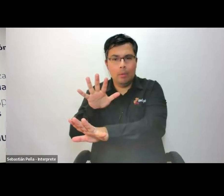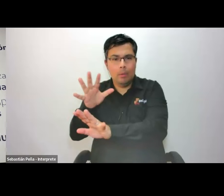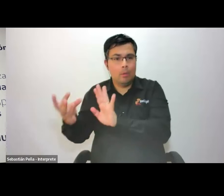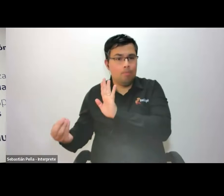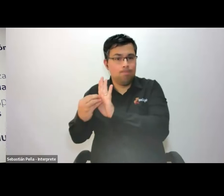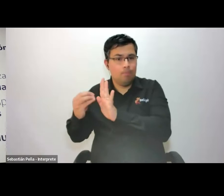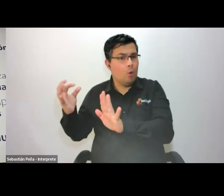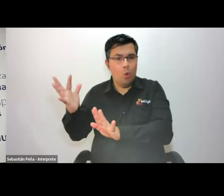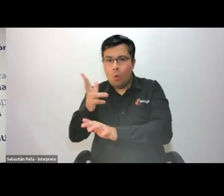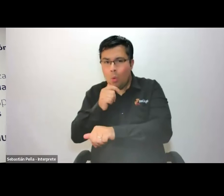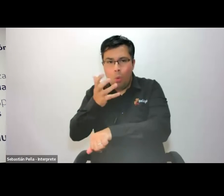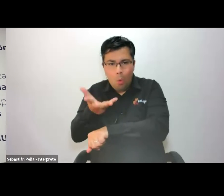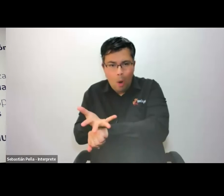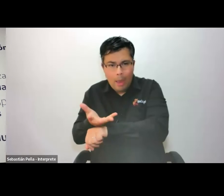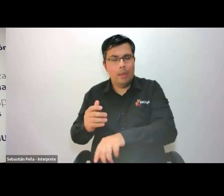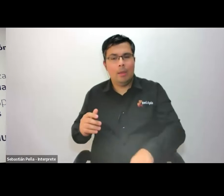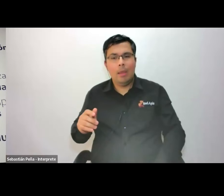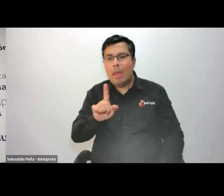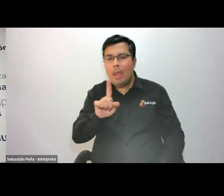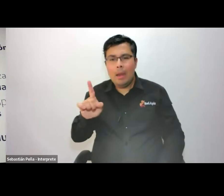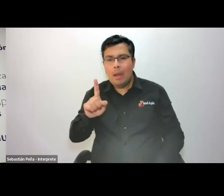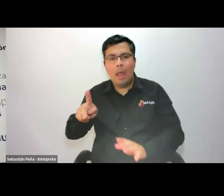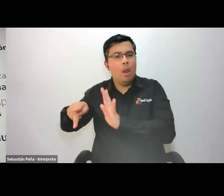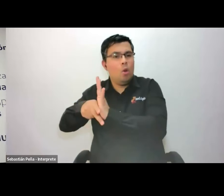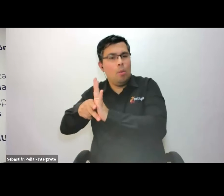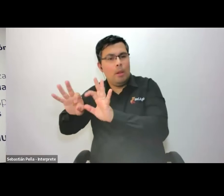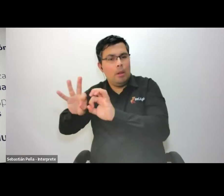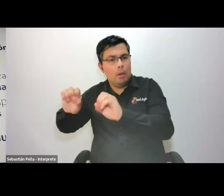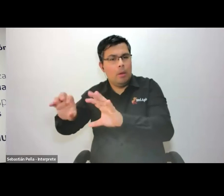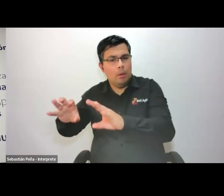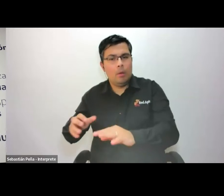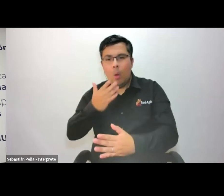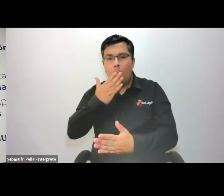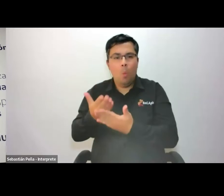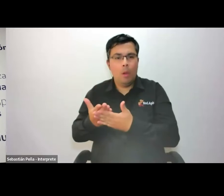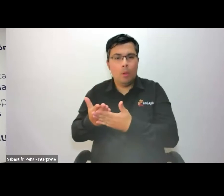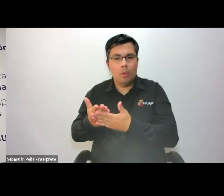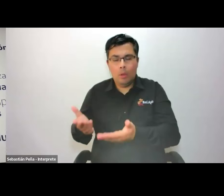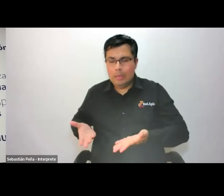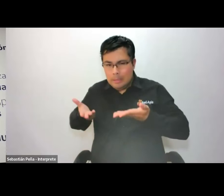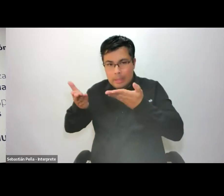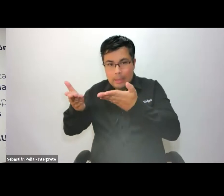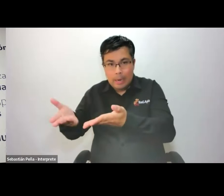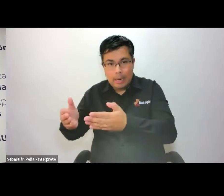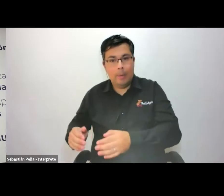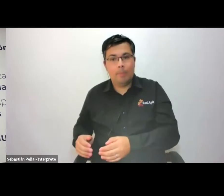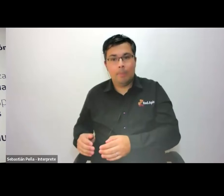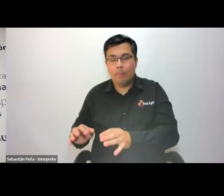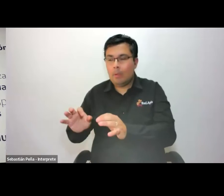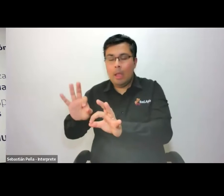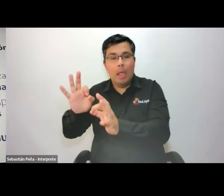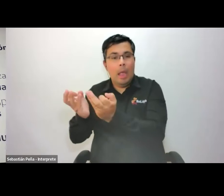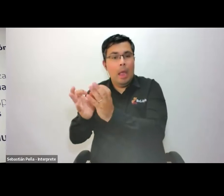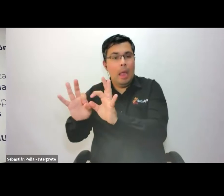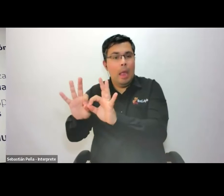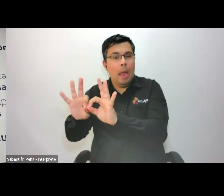refiere a apoyos que se entregan de forma especializada a estudiantes, lo hace en el decreto 170, y el decreto